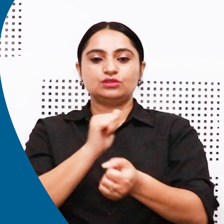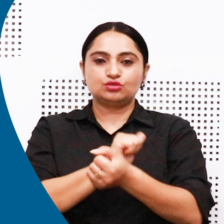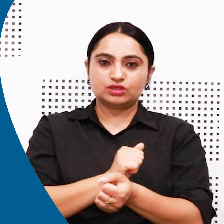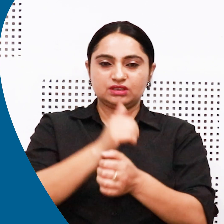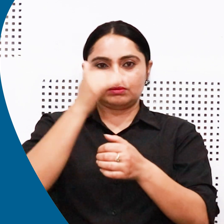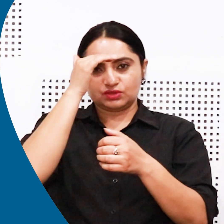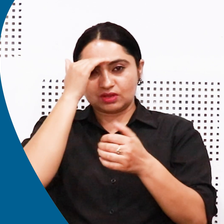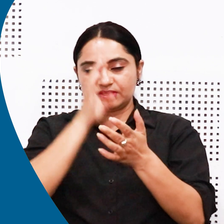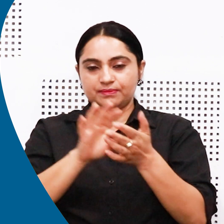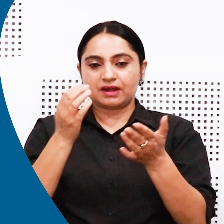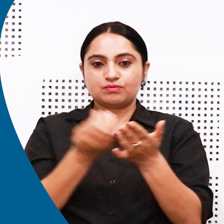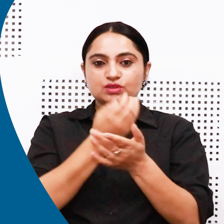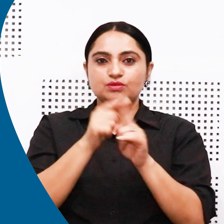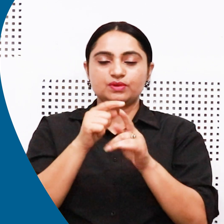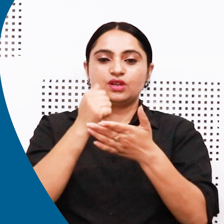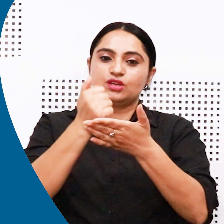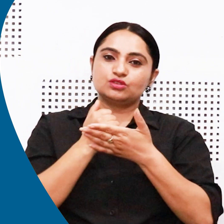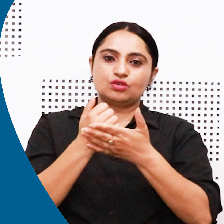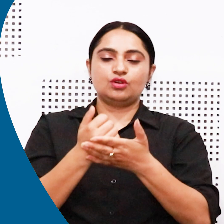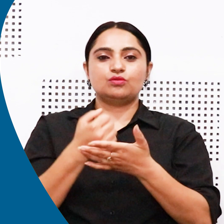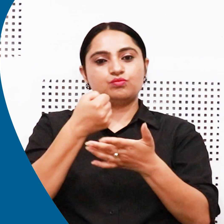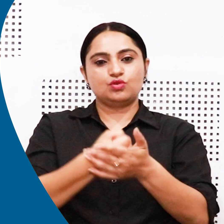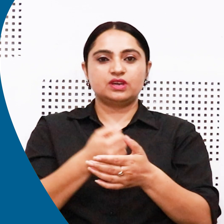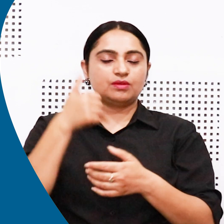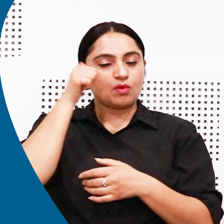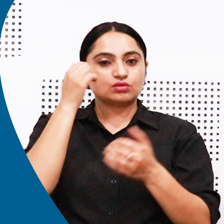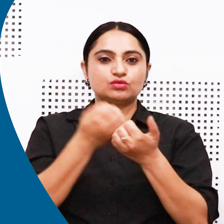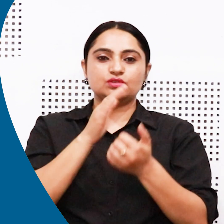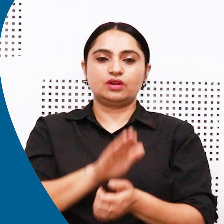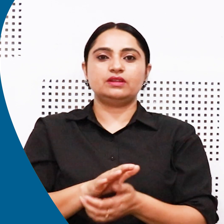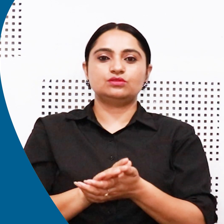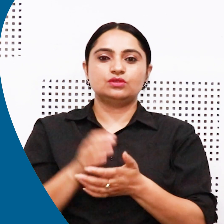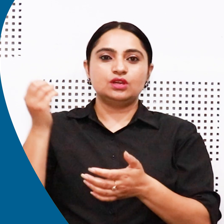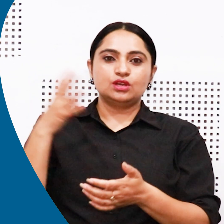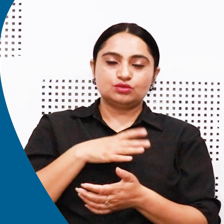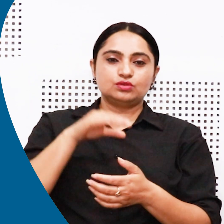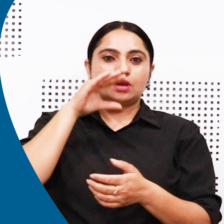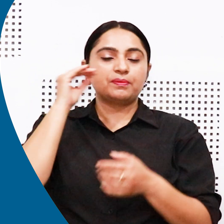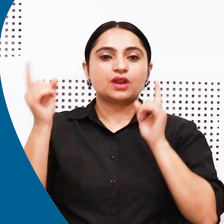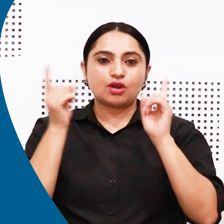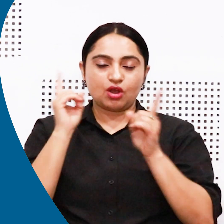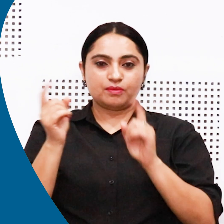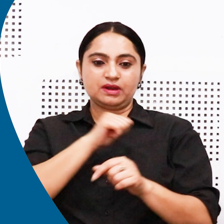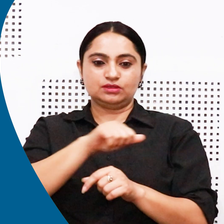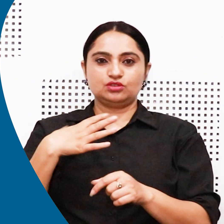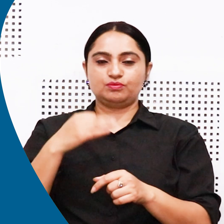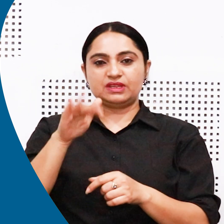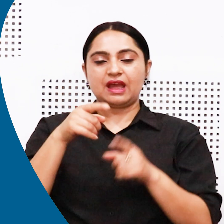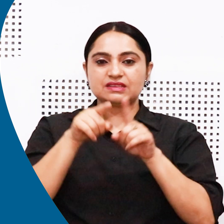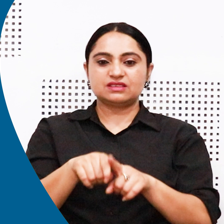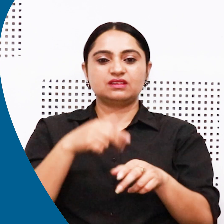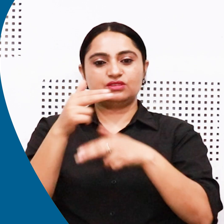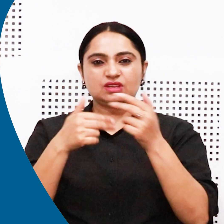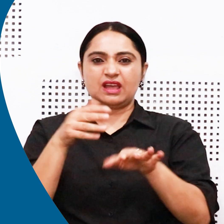समस्याबाट बच्न पनि सहयोग हुने महसुस गरेको छु। मैले सुर्खेतको वीरेन्द्रनगर नगरपालिकाले जनप्रतिनिधि आएसँगै